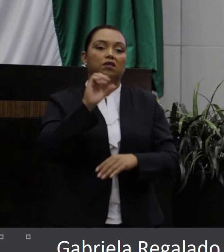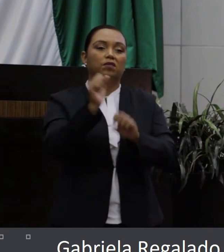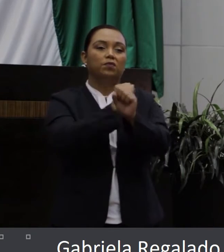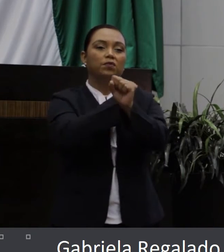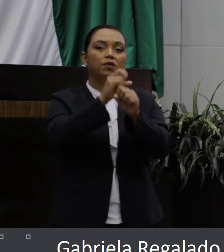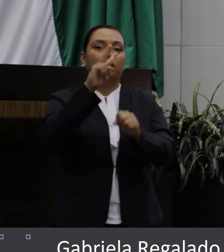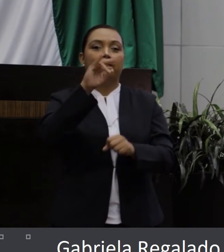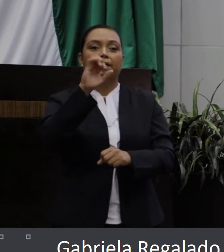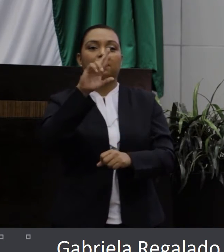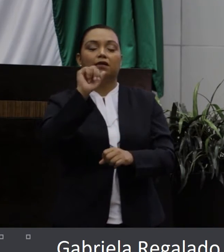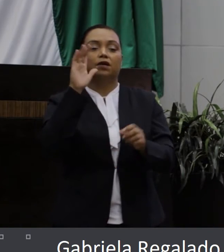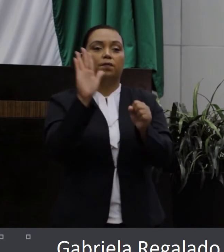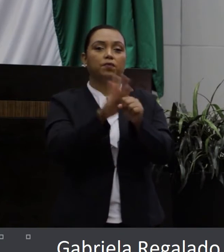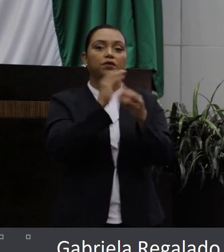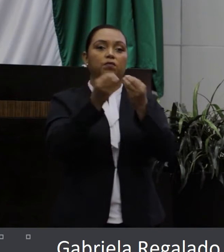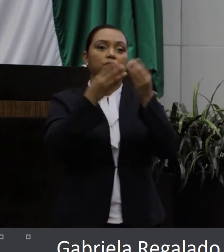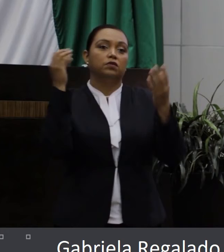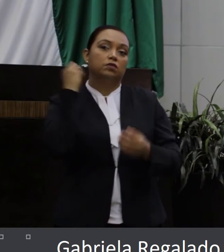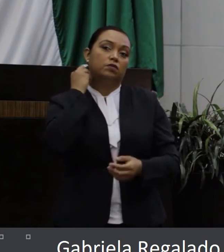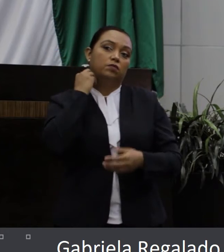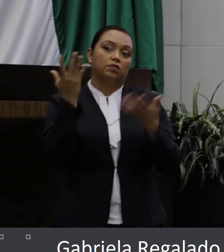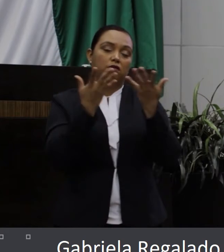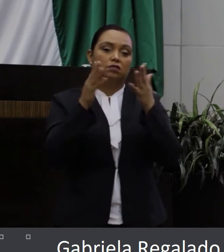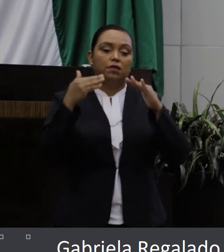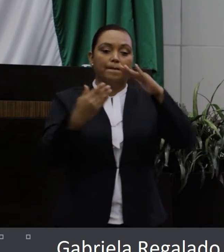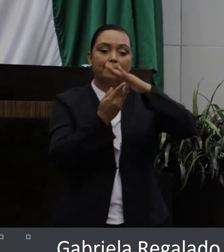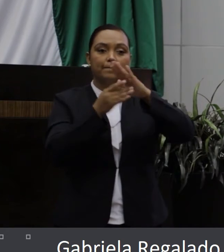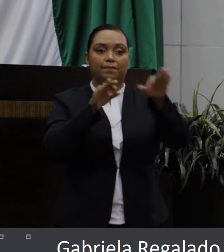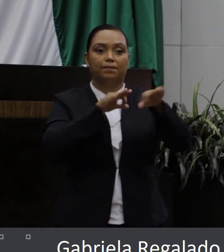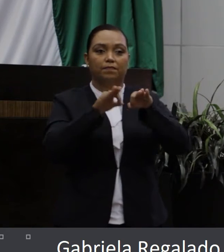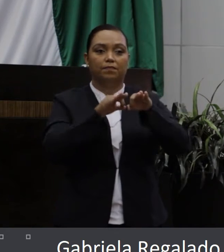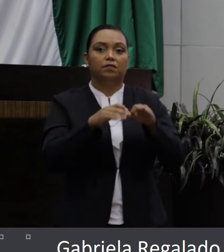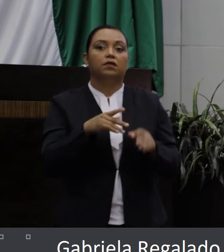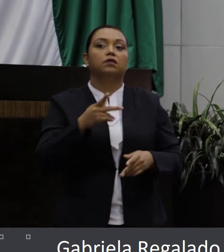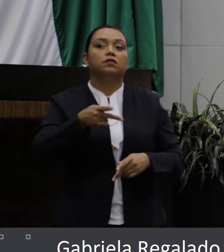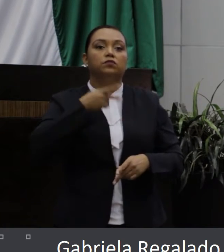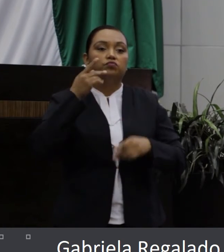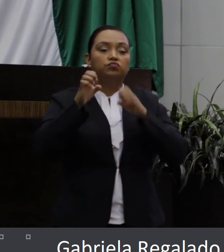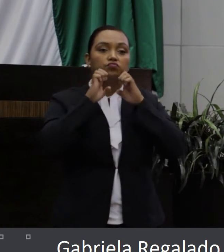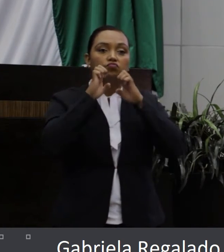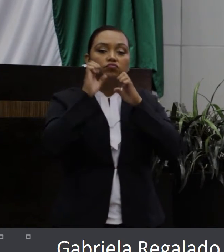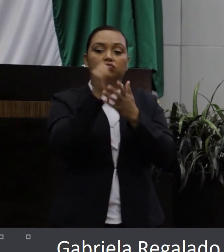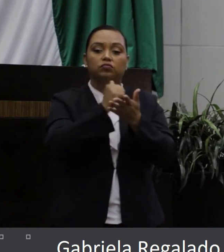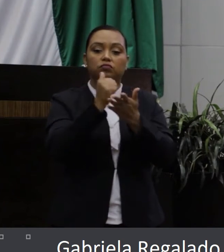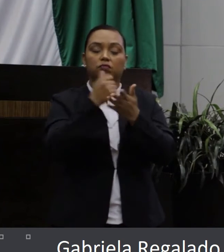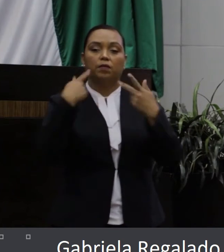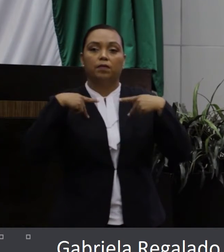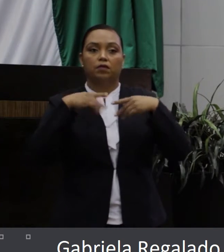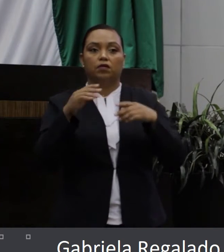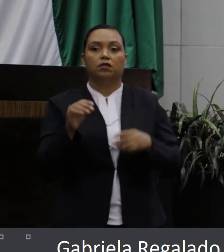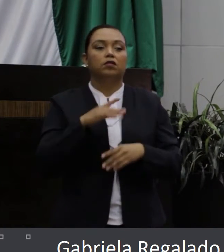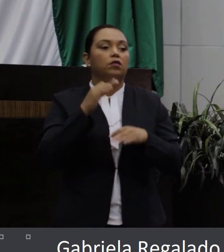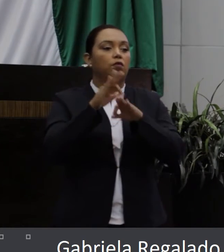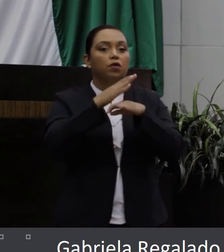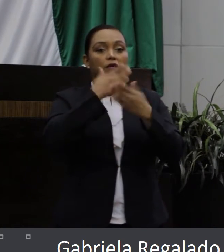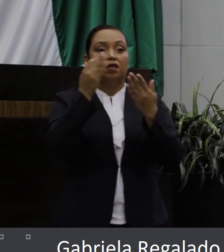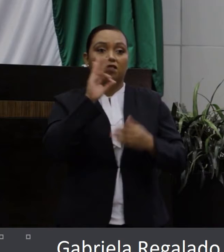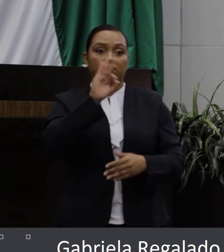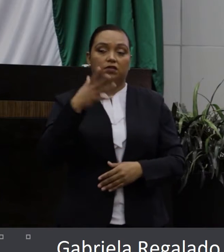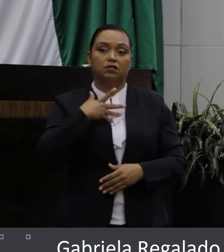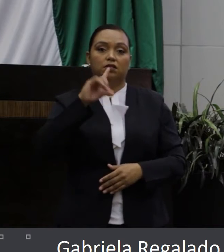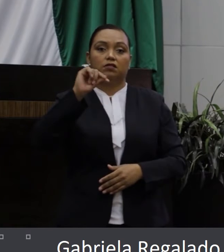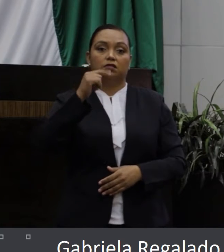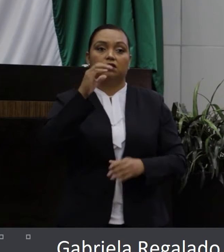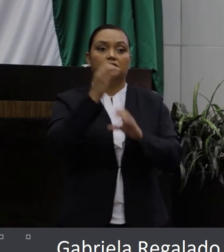vicaria, ya que dichas abogadas han realizado mesas de trabajo, encuestas ciudadanas y de víctimas, y que a la fecha presentan un aproximado